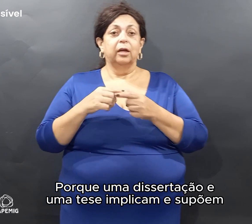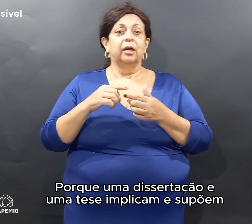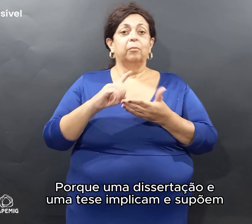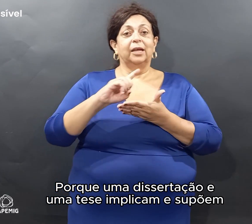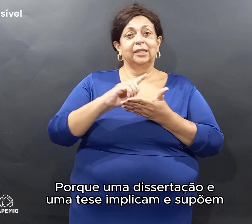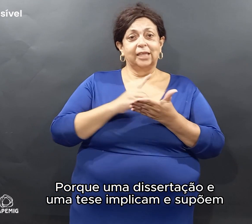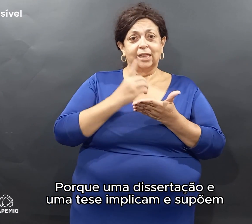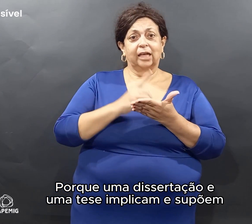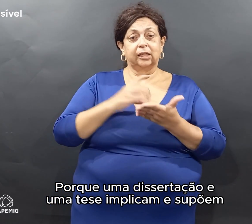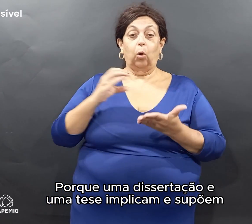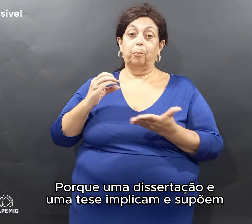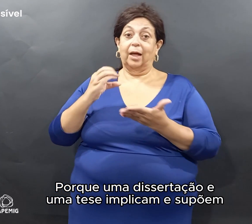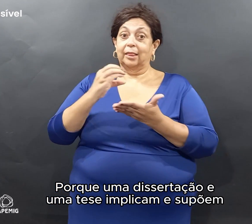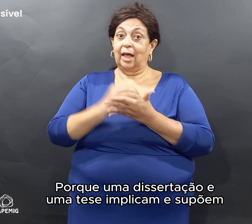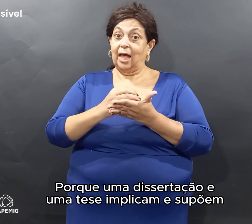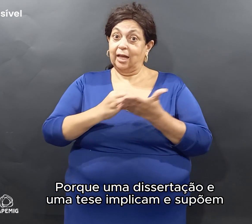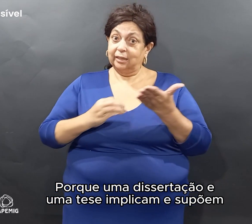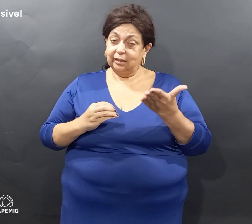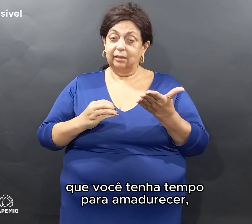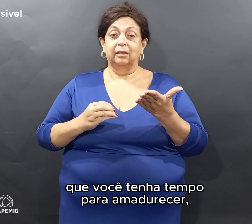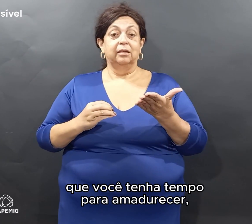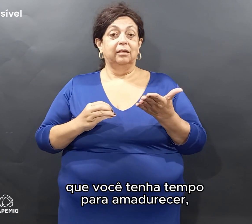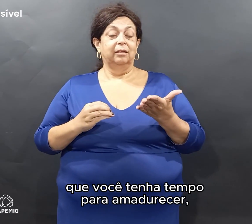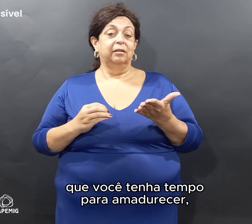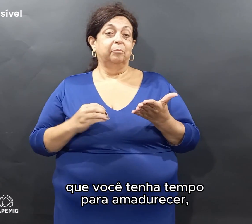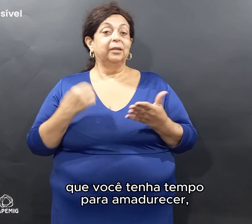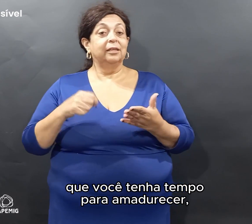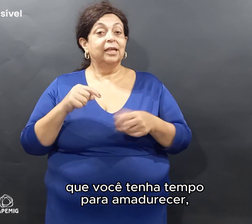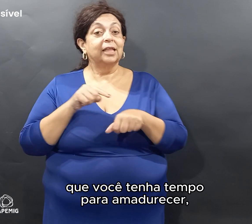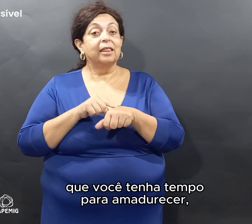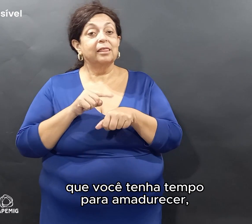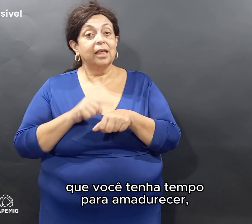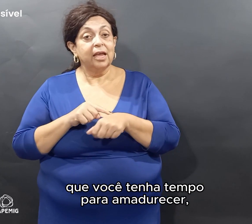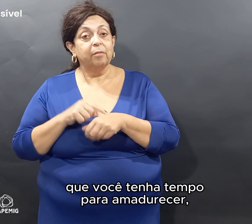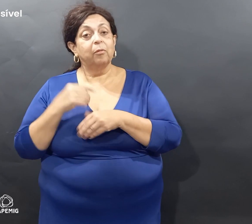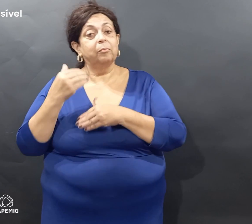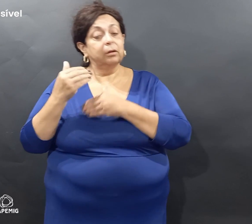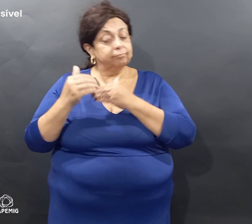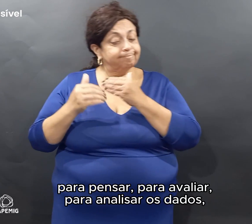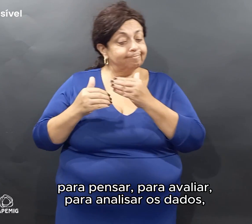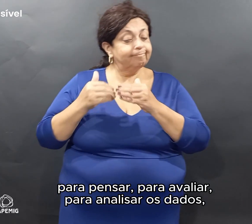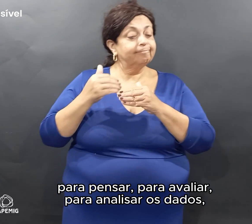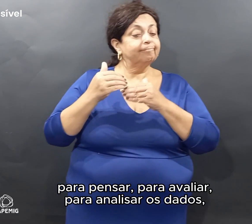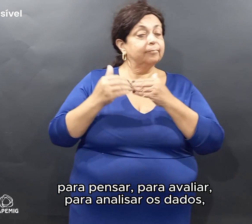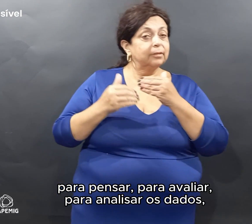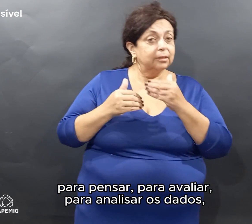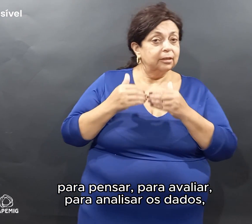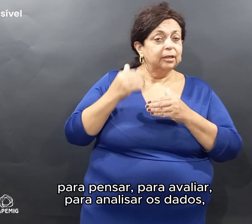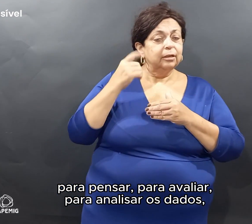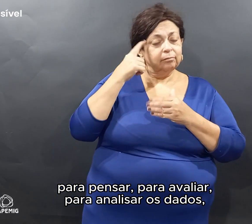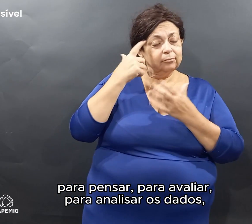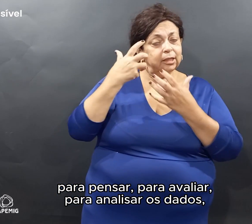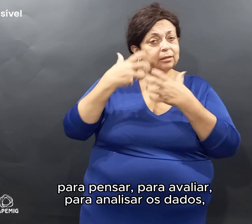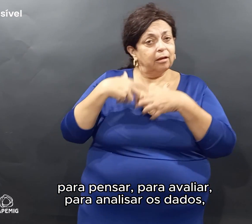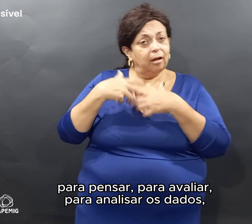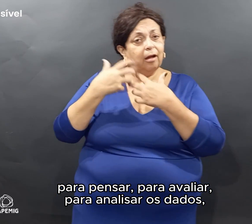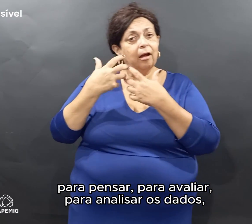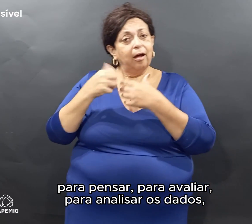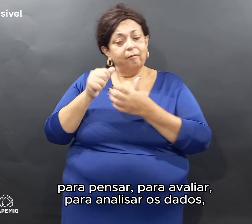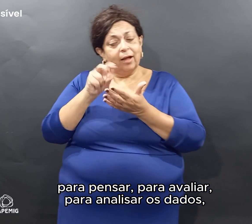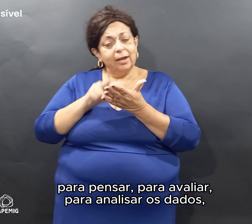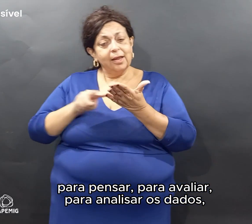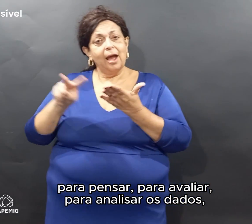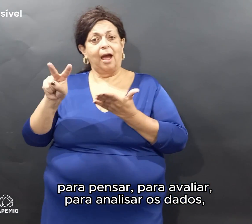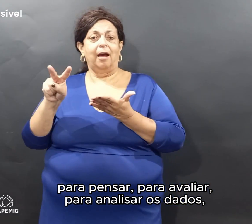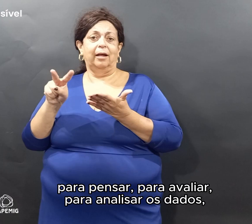dissertação e uma tese implica e supõe que você tenha tempo para amadurecer, para pensar, para avaliar,